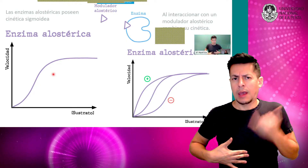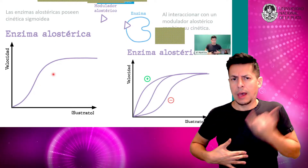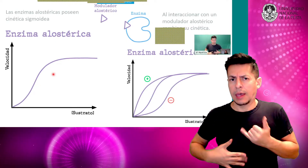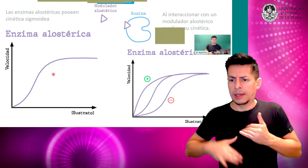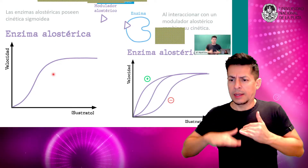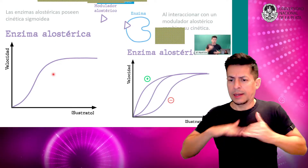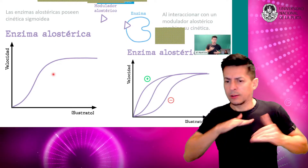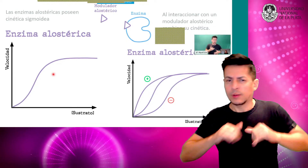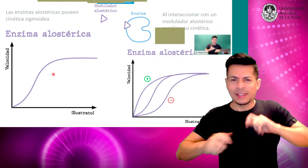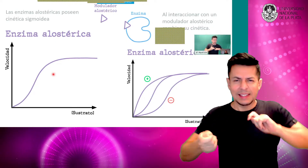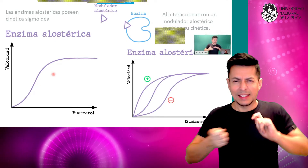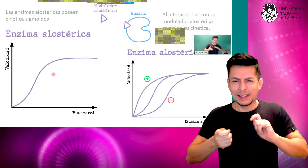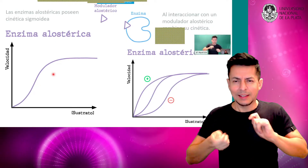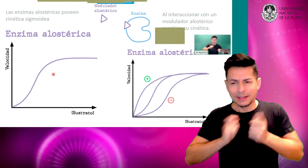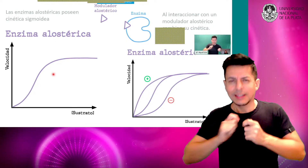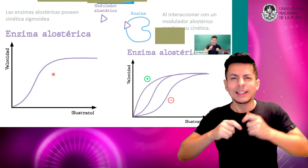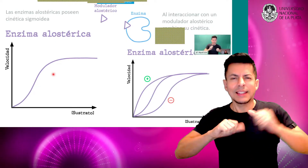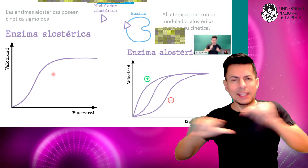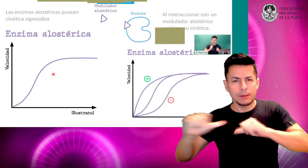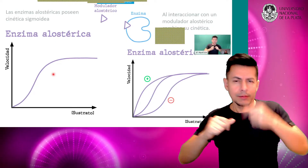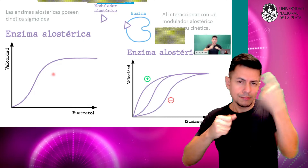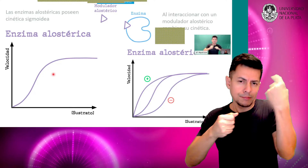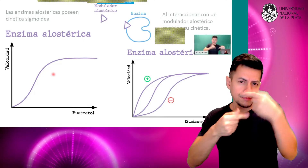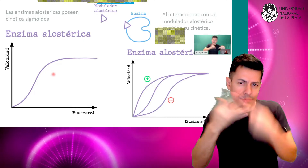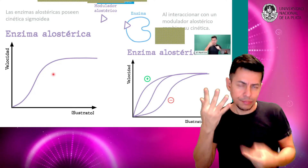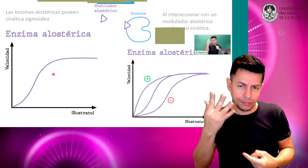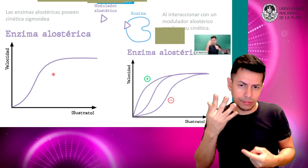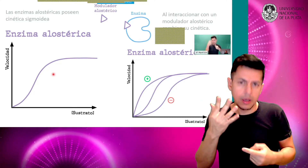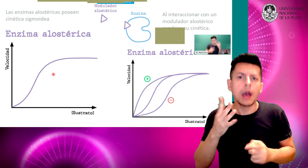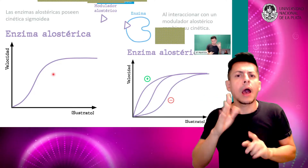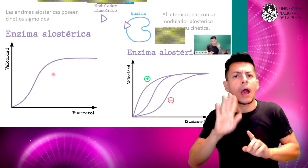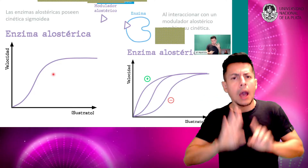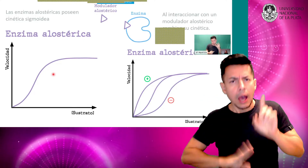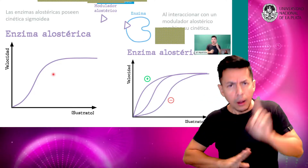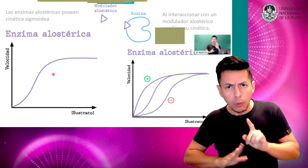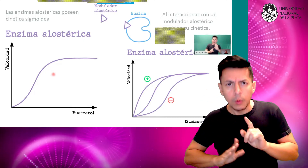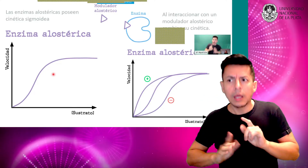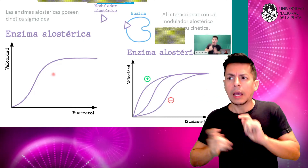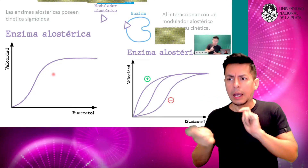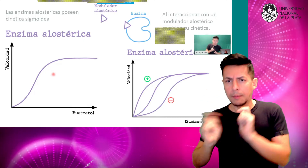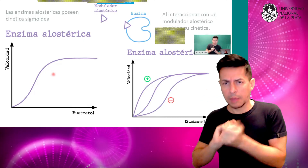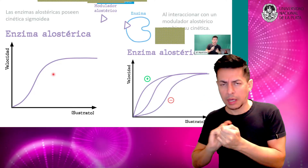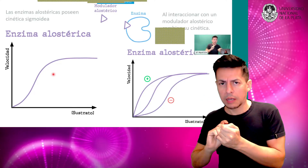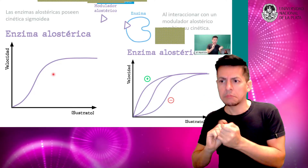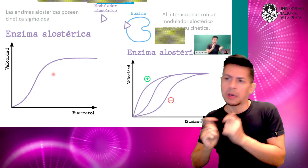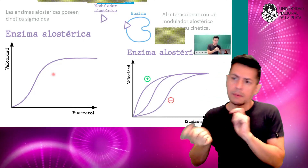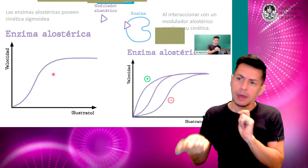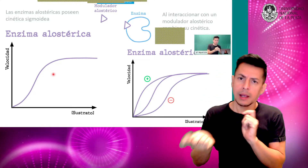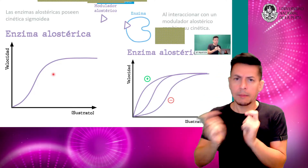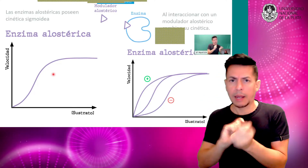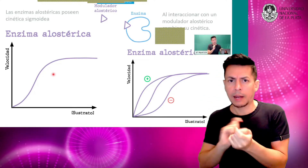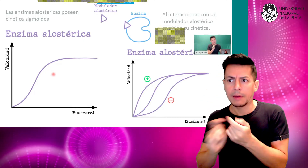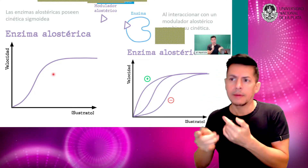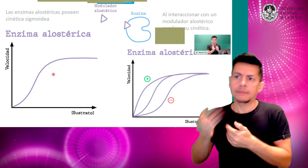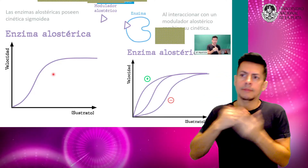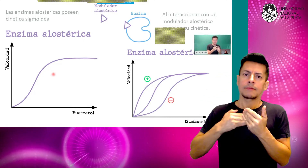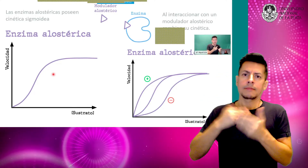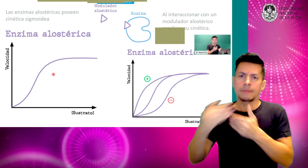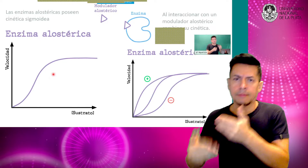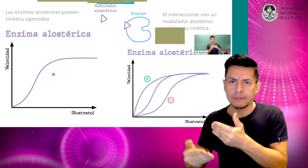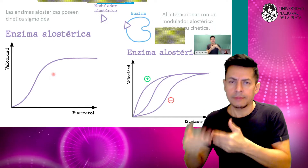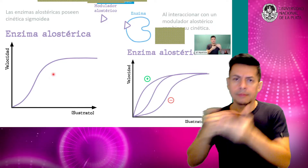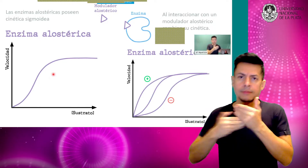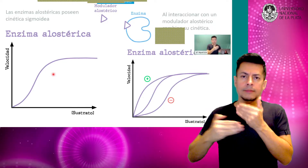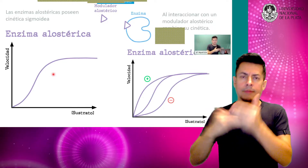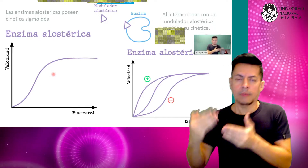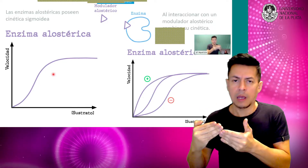reacciones químicas a la vez, que algunas de ellas son reversibles, pero otras no. Y esas reacciones irreversibles son las que